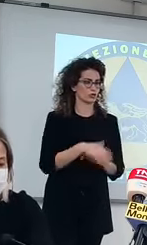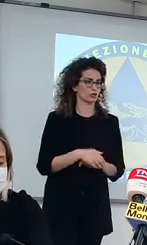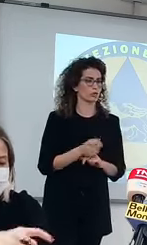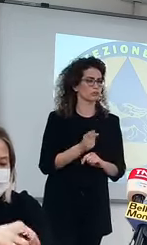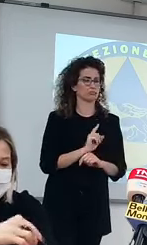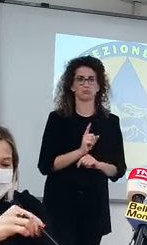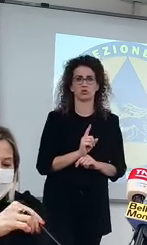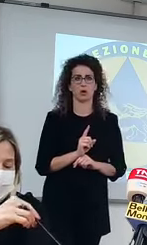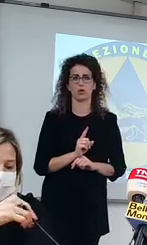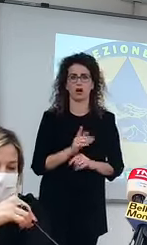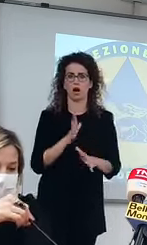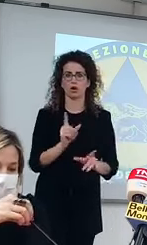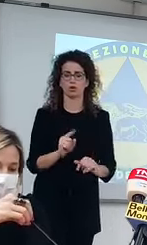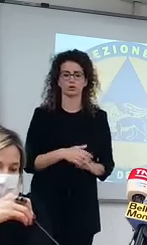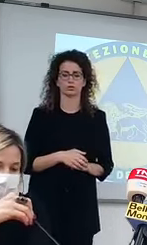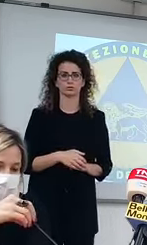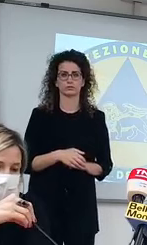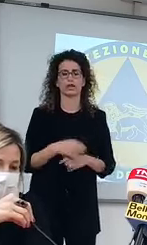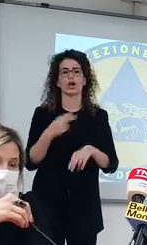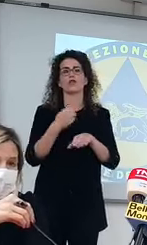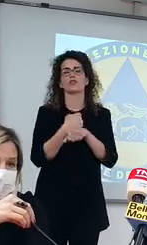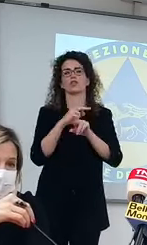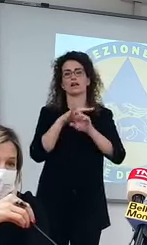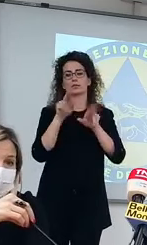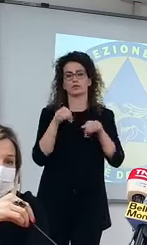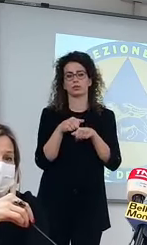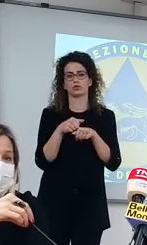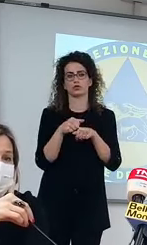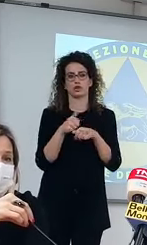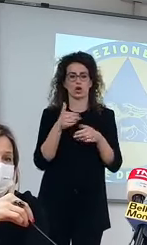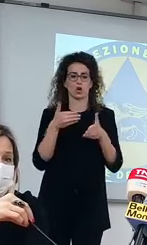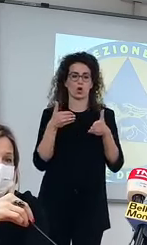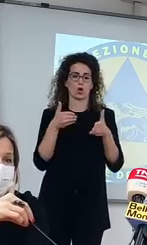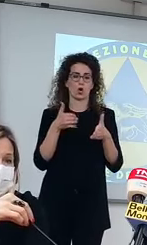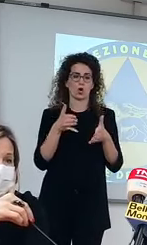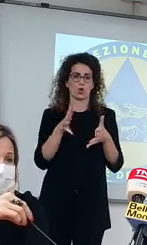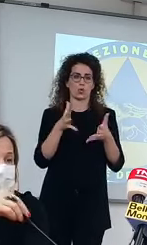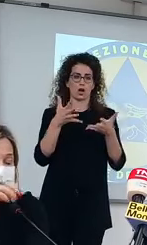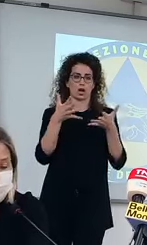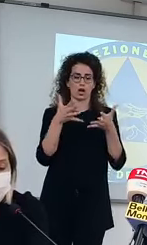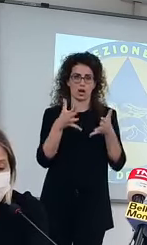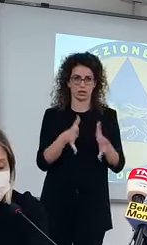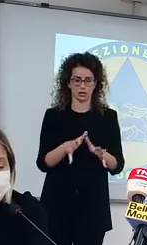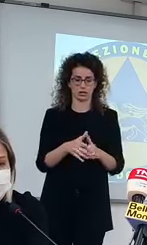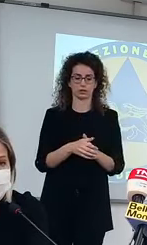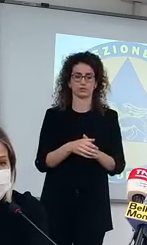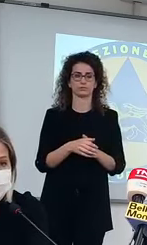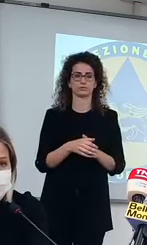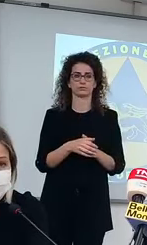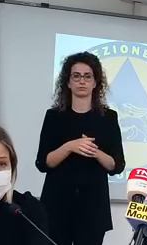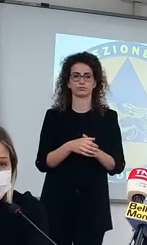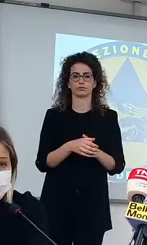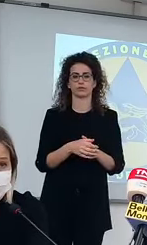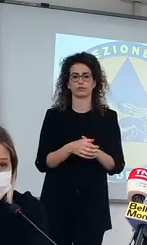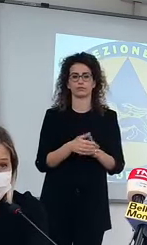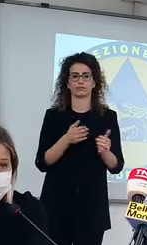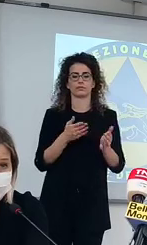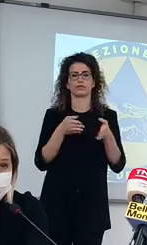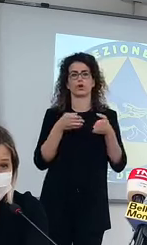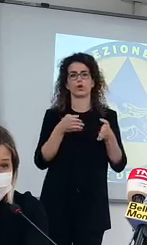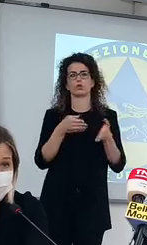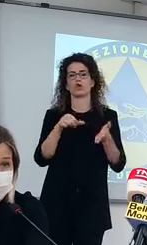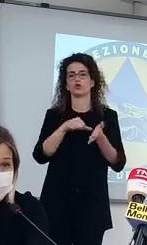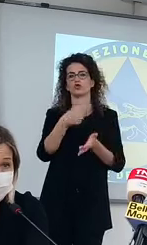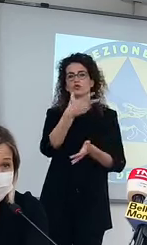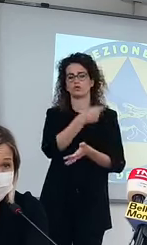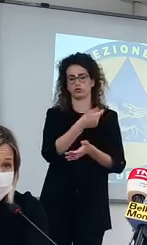No, ancora no. Le farmacie stanno ultimando il corso, molte farmacie stanno ultimando il corso all'interno dei centri di